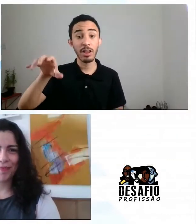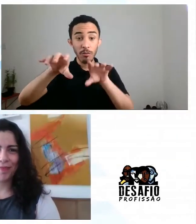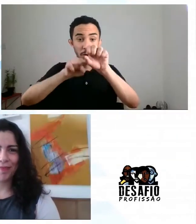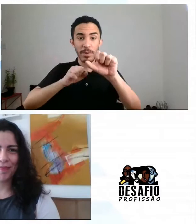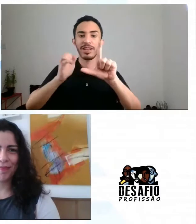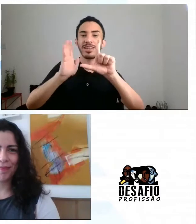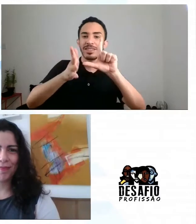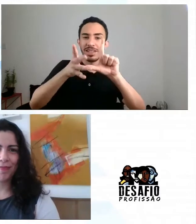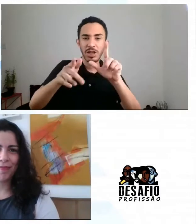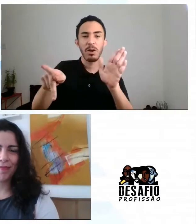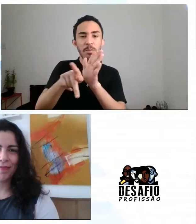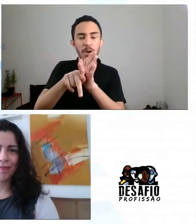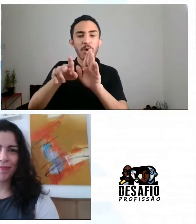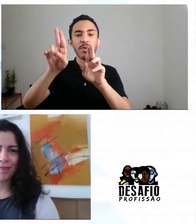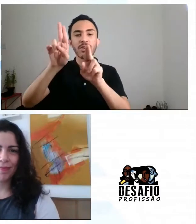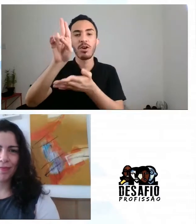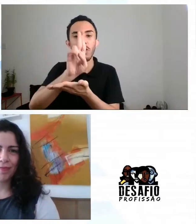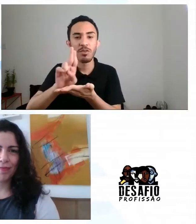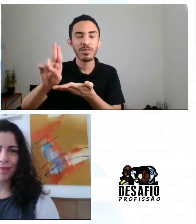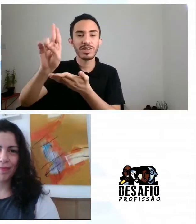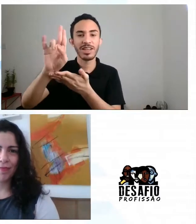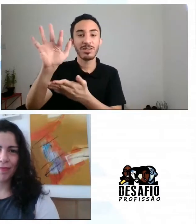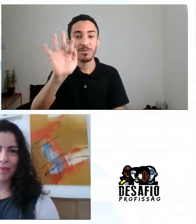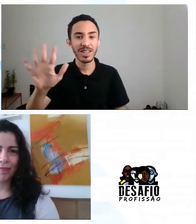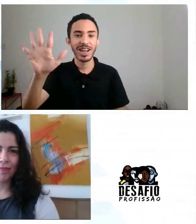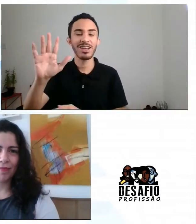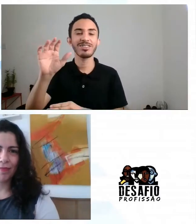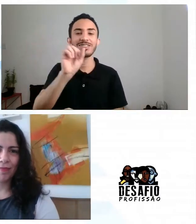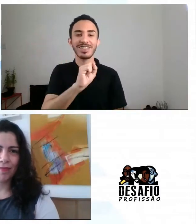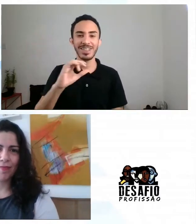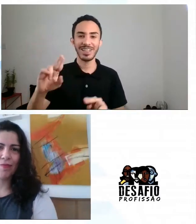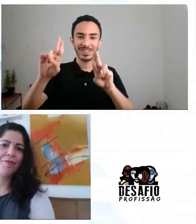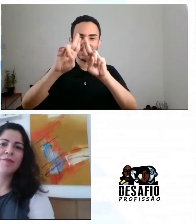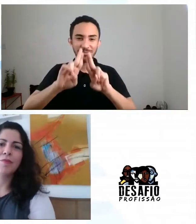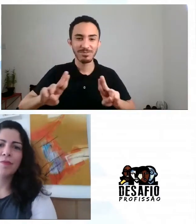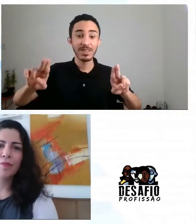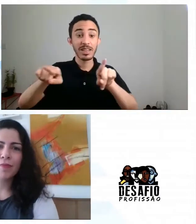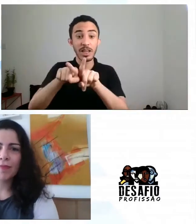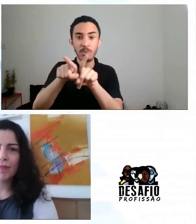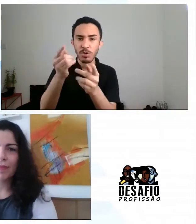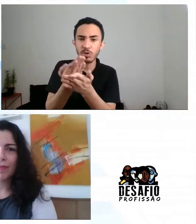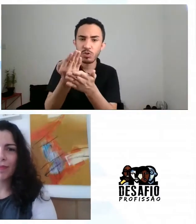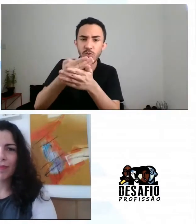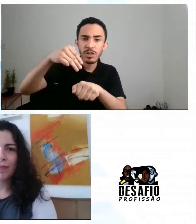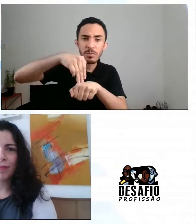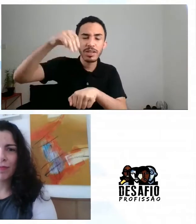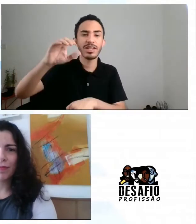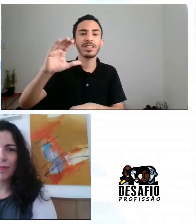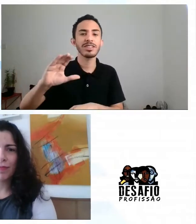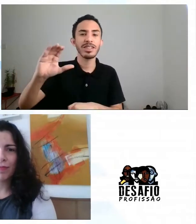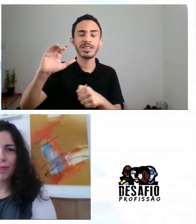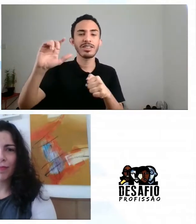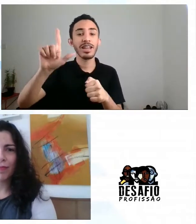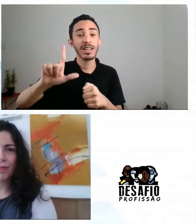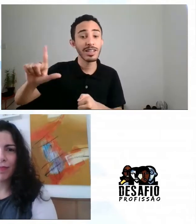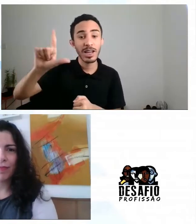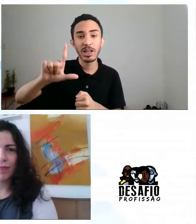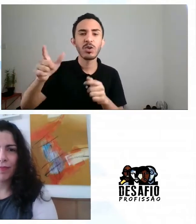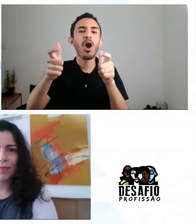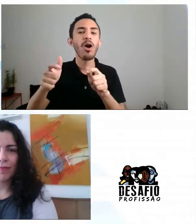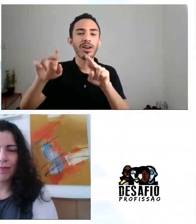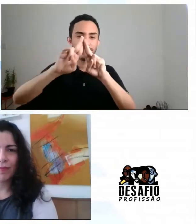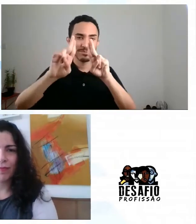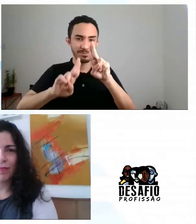pela Universidade Federal de Santa Catarina, mestranda em Ciência da Literatura na